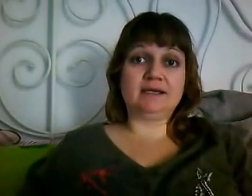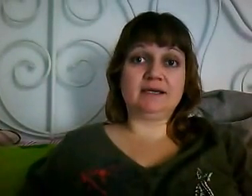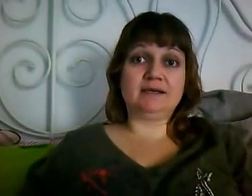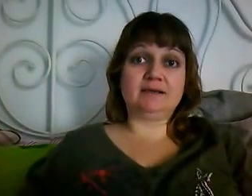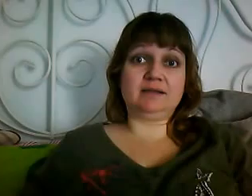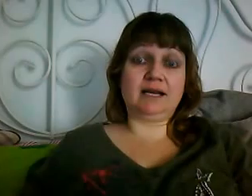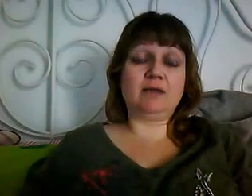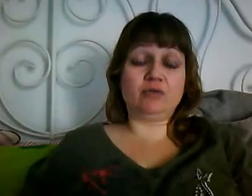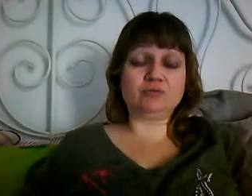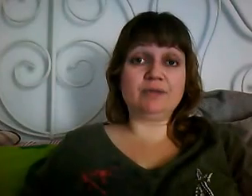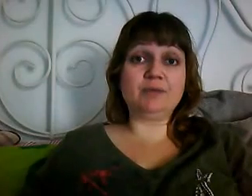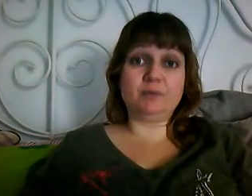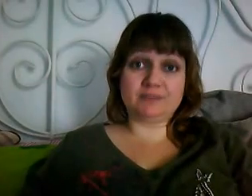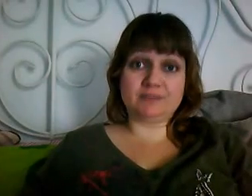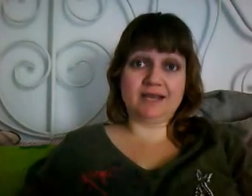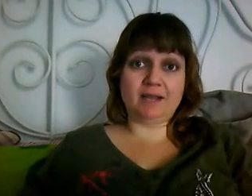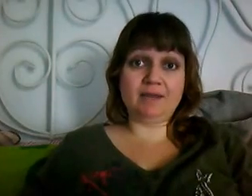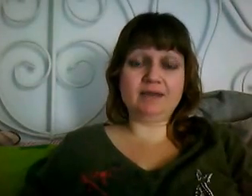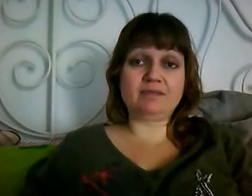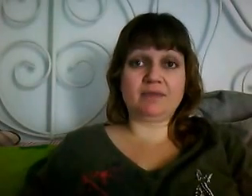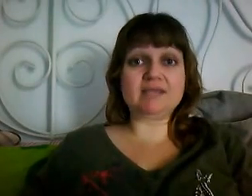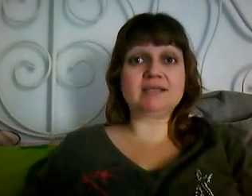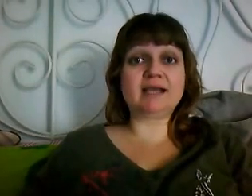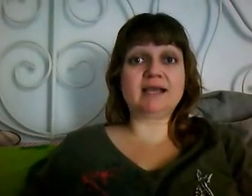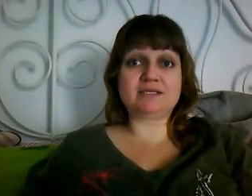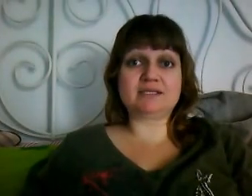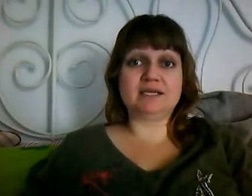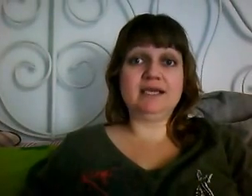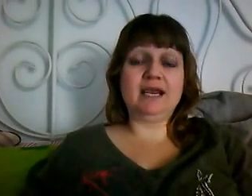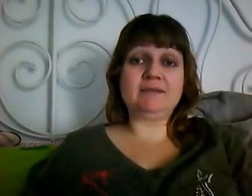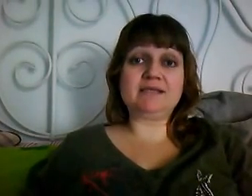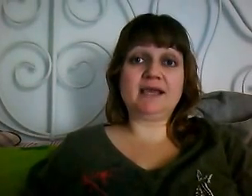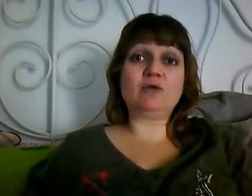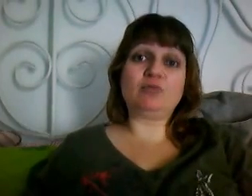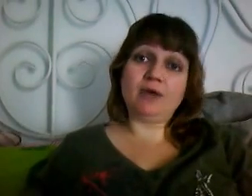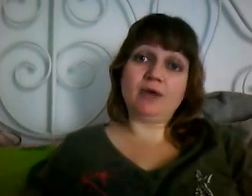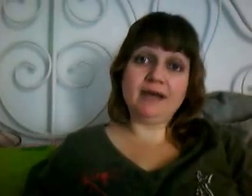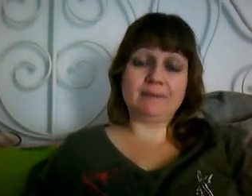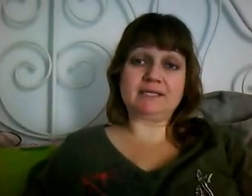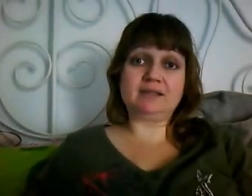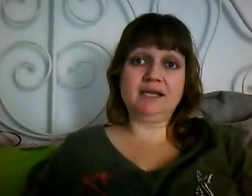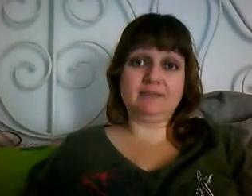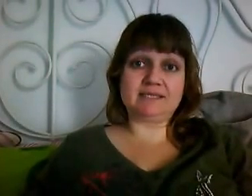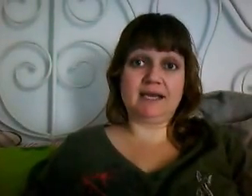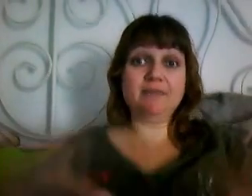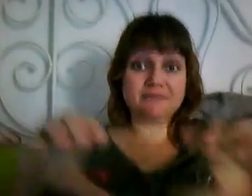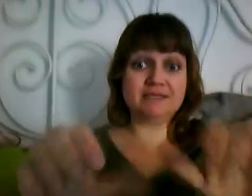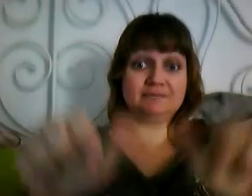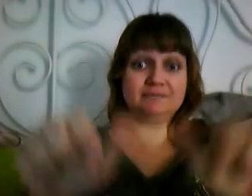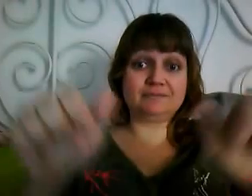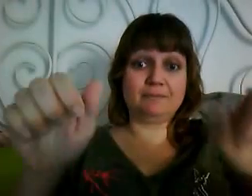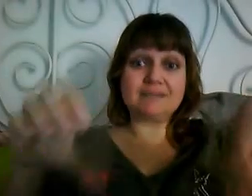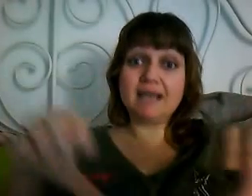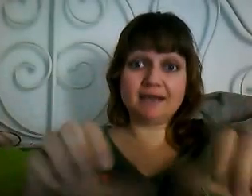Entonces, al cabo de un tiempo, el bebé será capaz de pedirte que le des el masaje cuando a él le apetece el masaje. ¿Sí? ¿Un masaje?